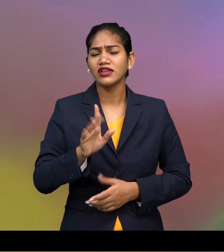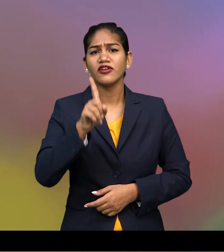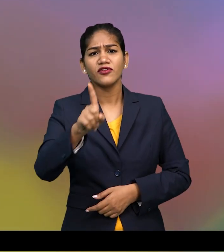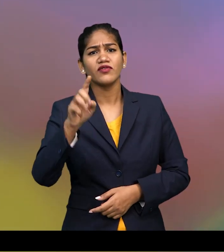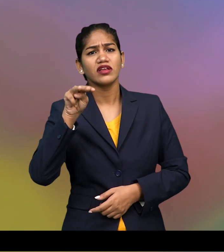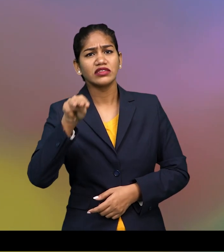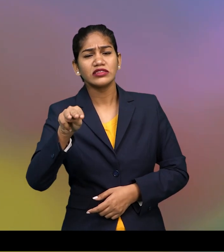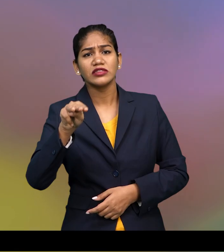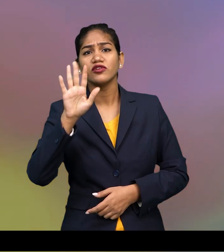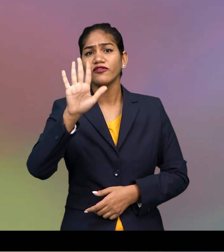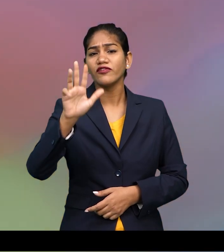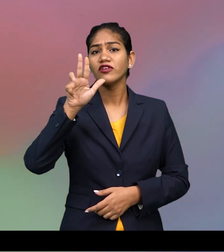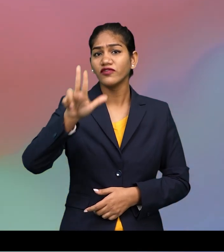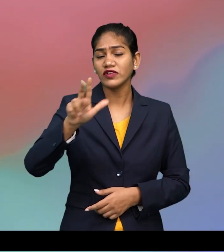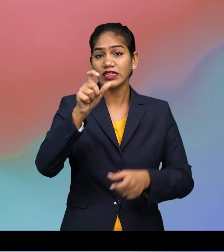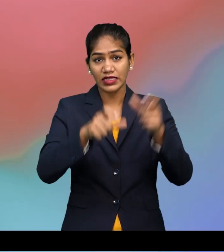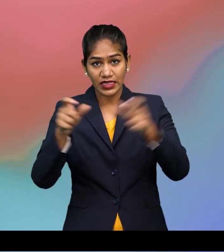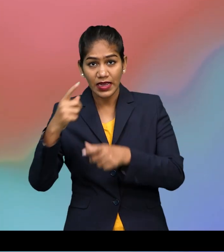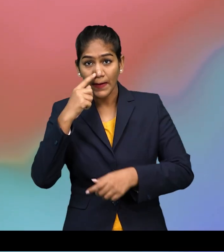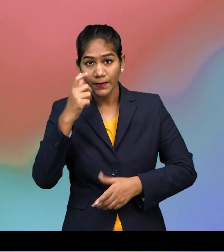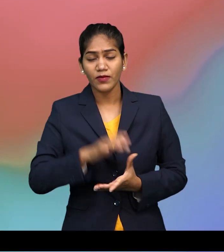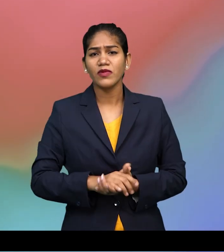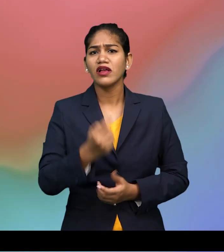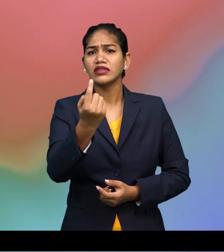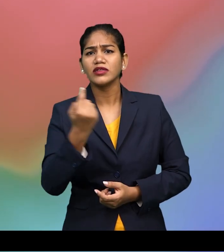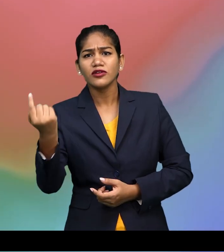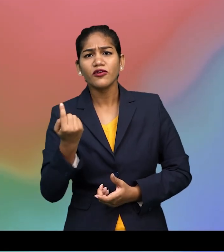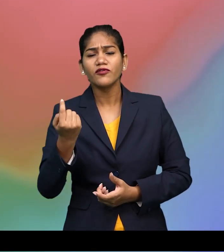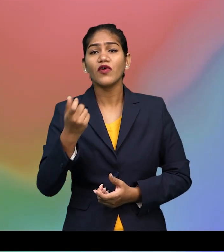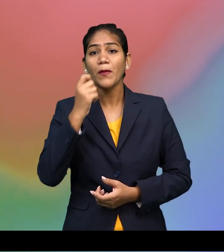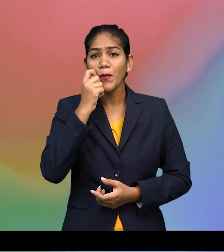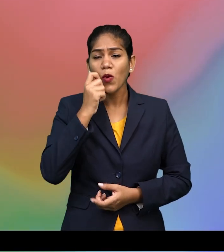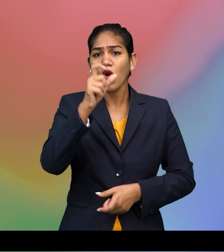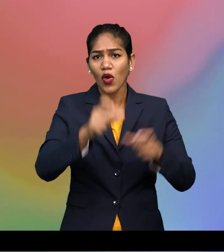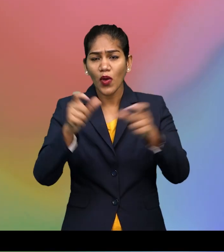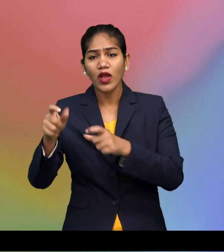1508 है। प्रति 1000 पुरुषों पर महिलाएं।